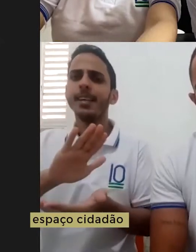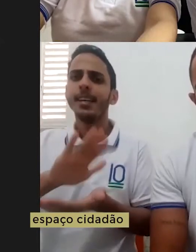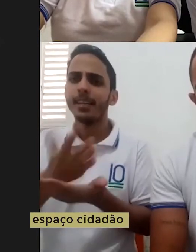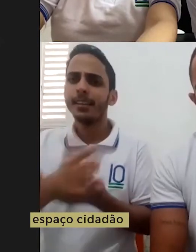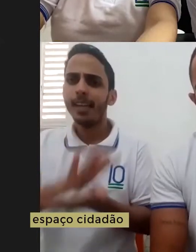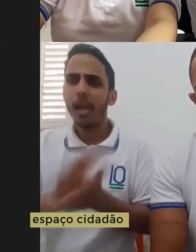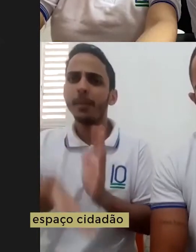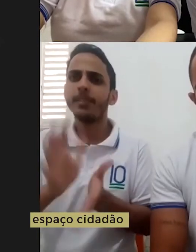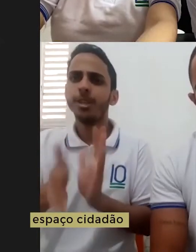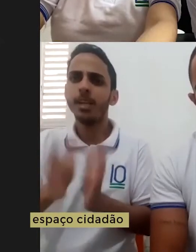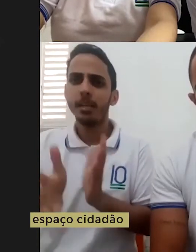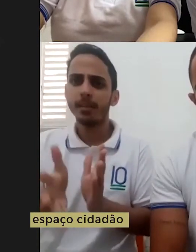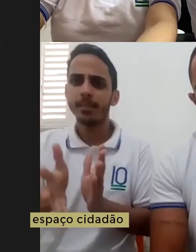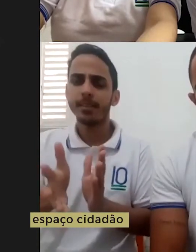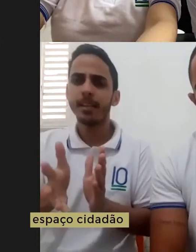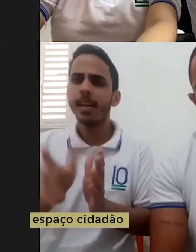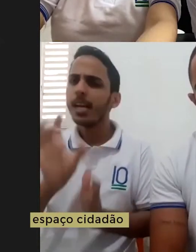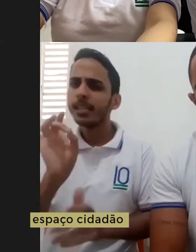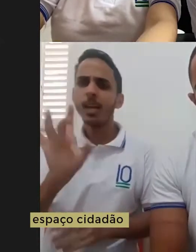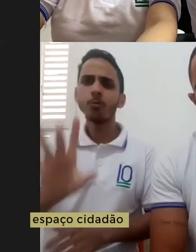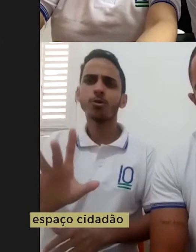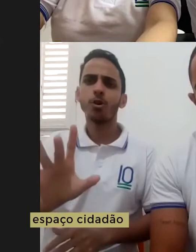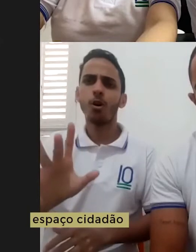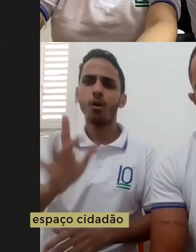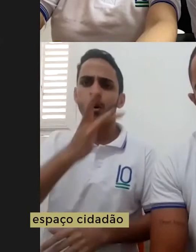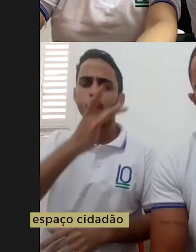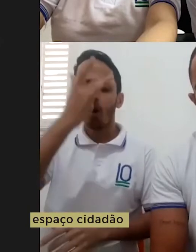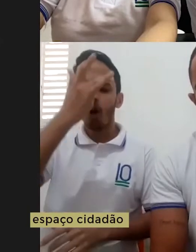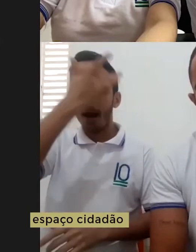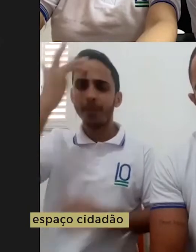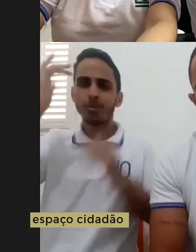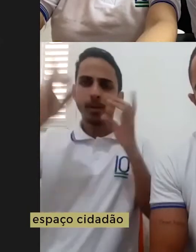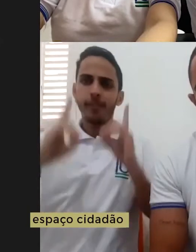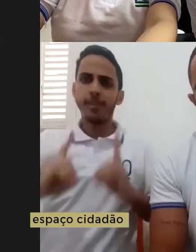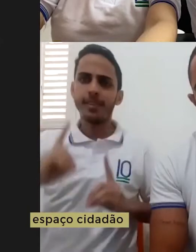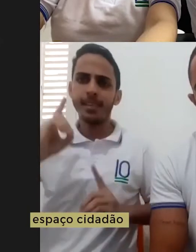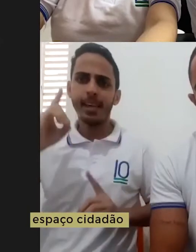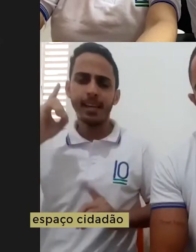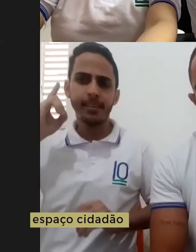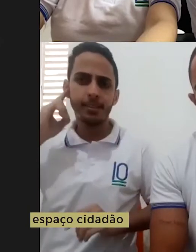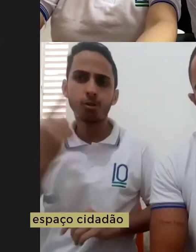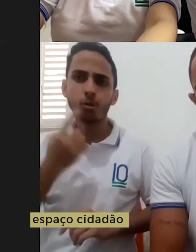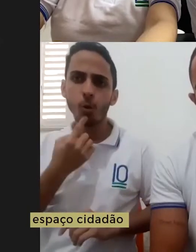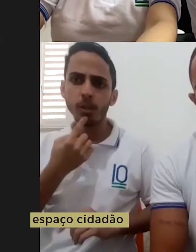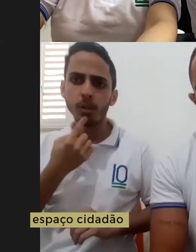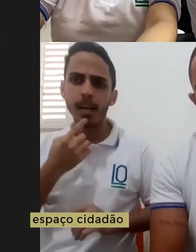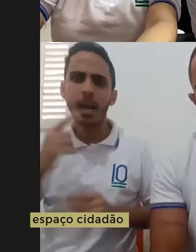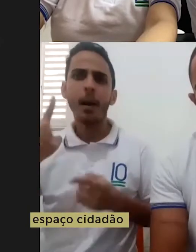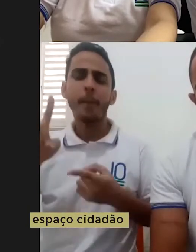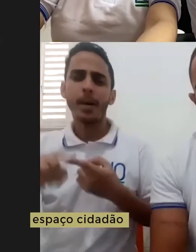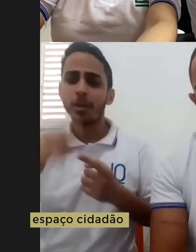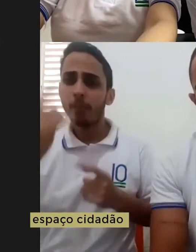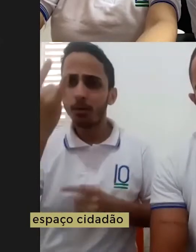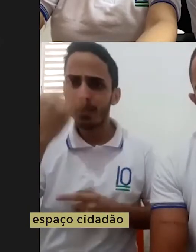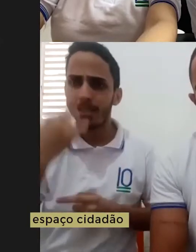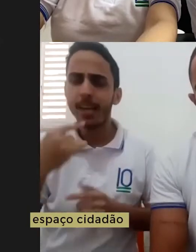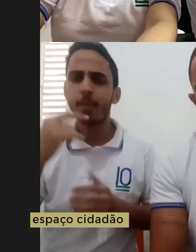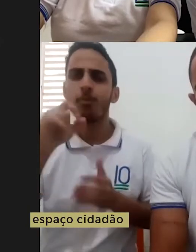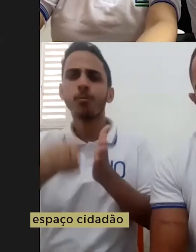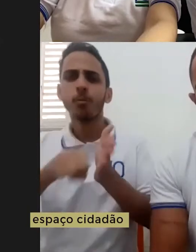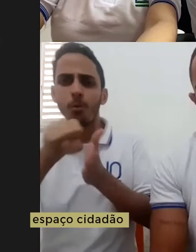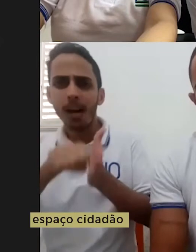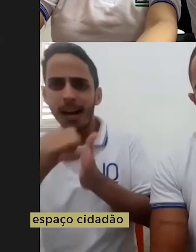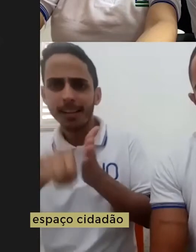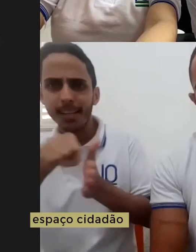profissionais intérpretes de Libras. Não só a pessoa deficiente, surda, mas também o